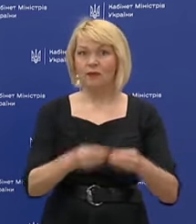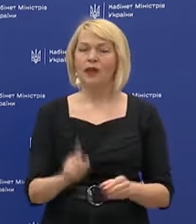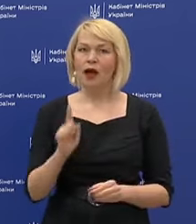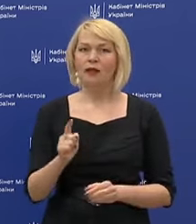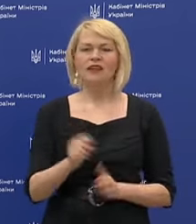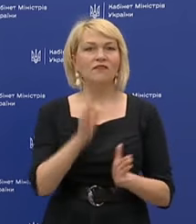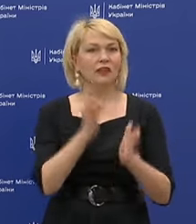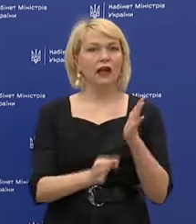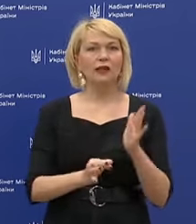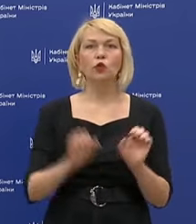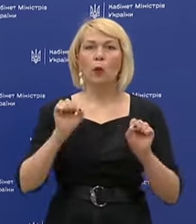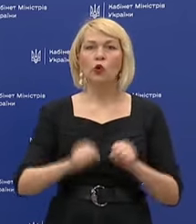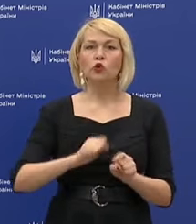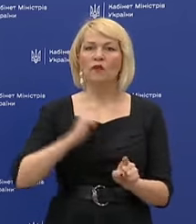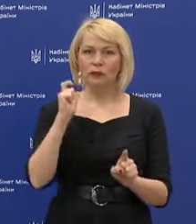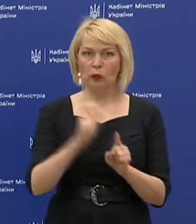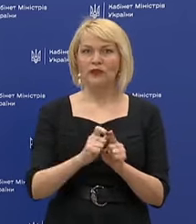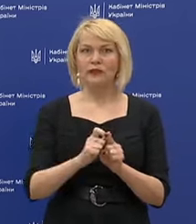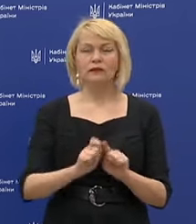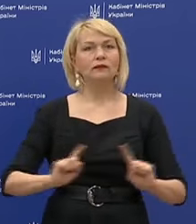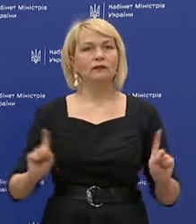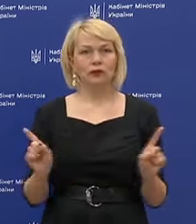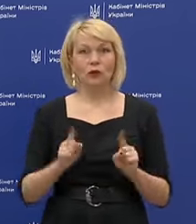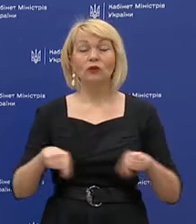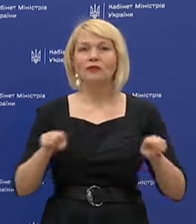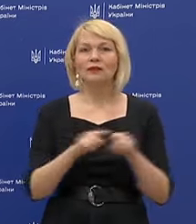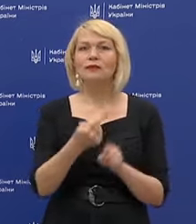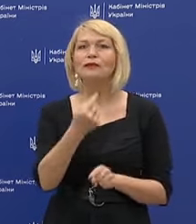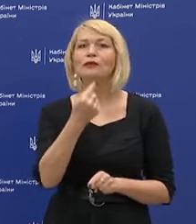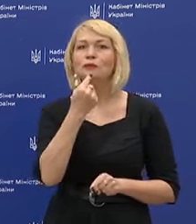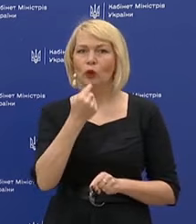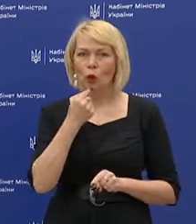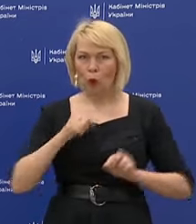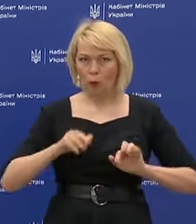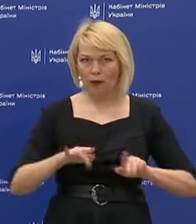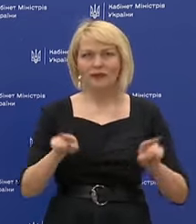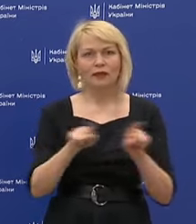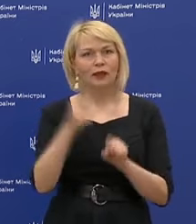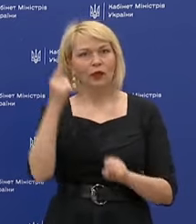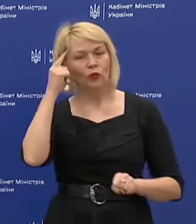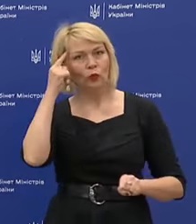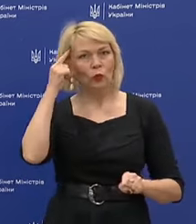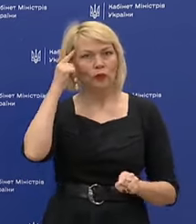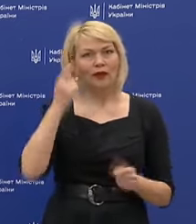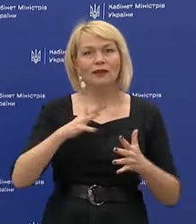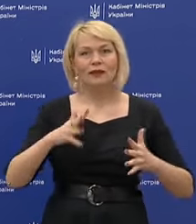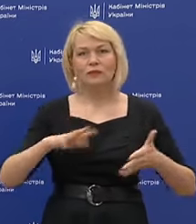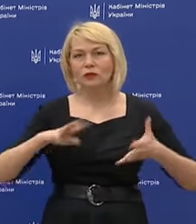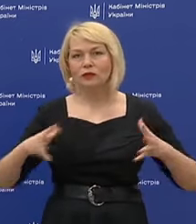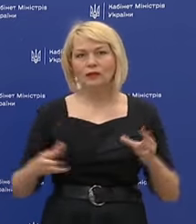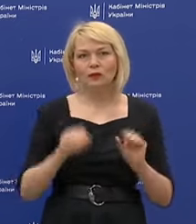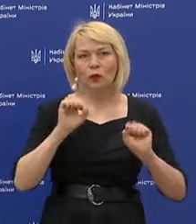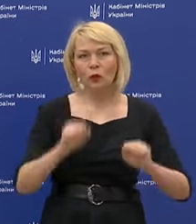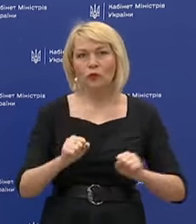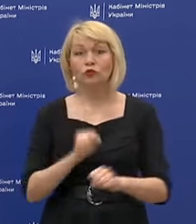відразу можу їм відповісти, що такі спроби і такі думки в них, що вони якимось чином можуть